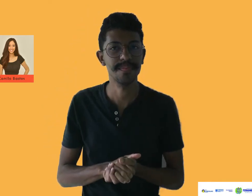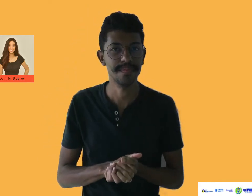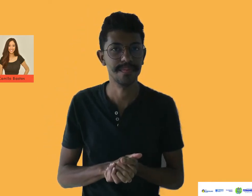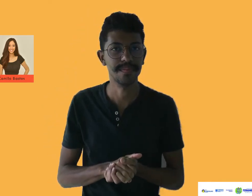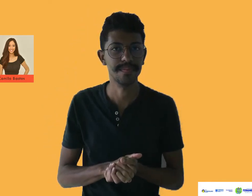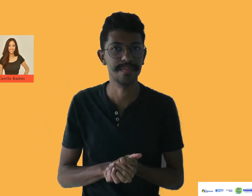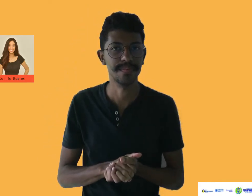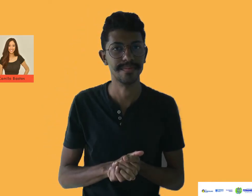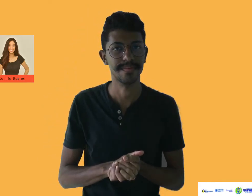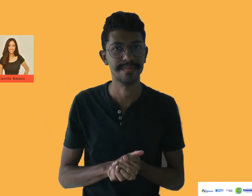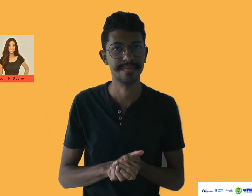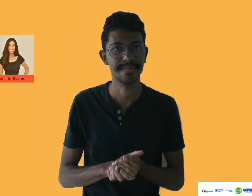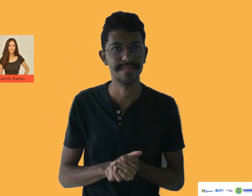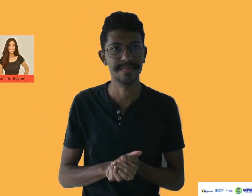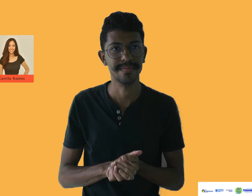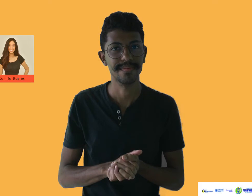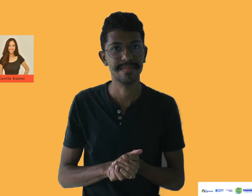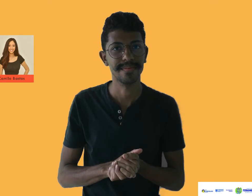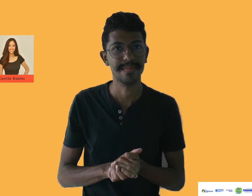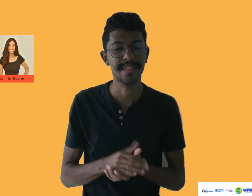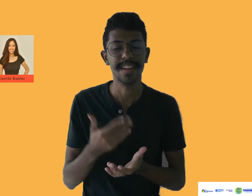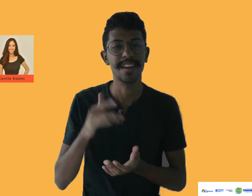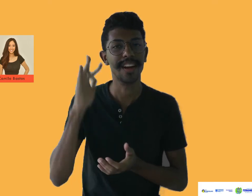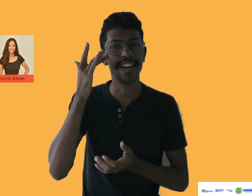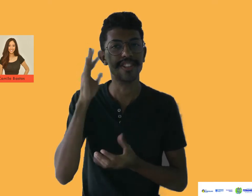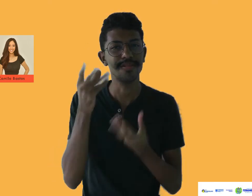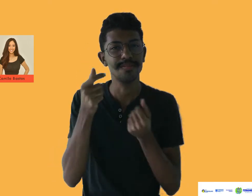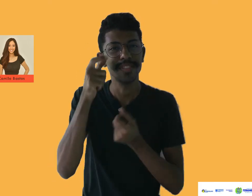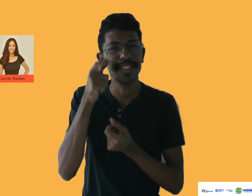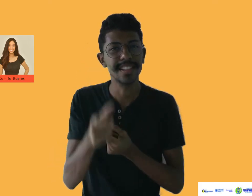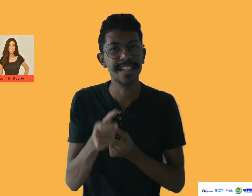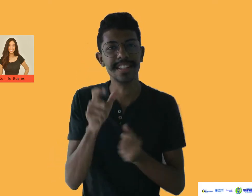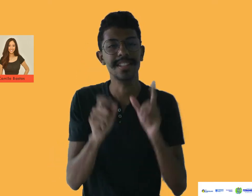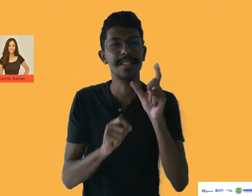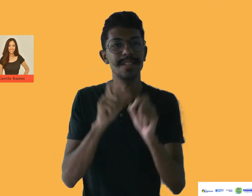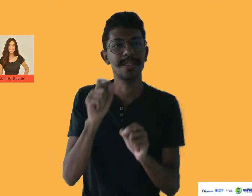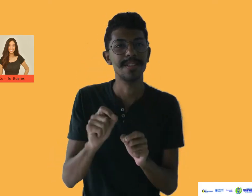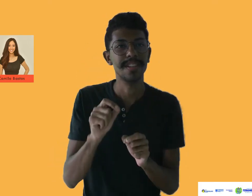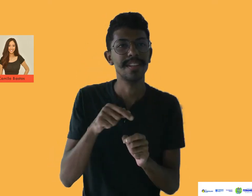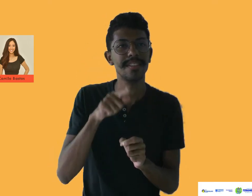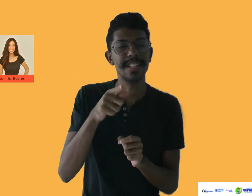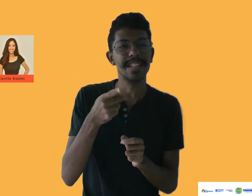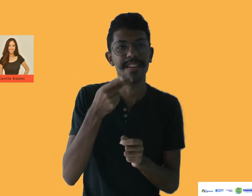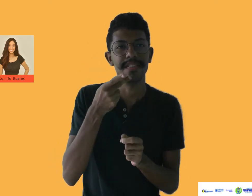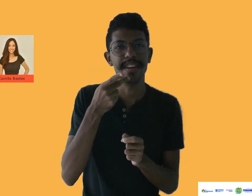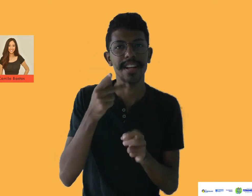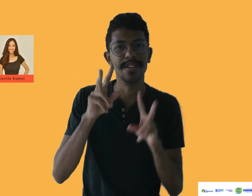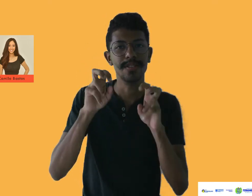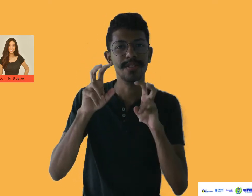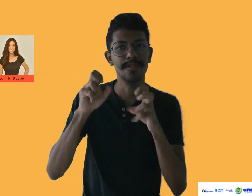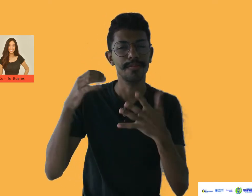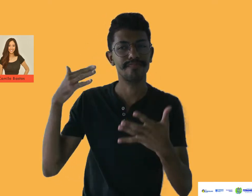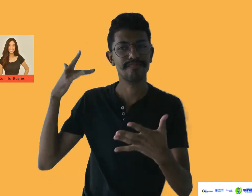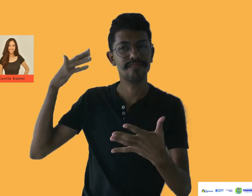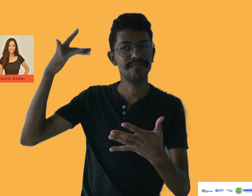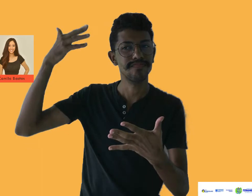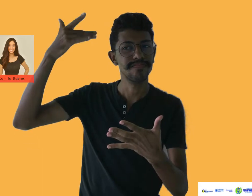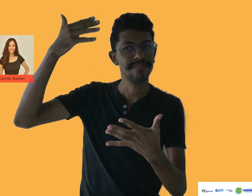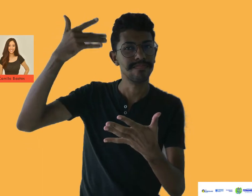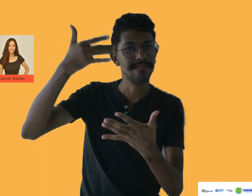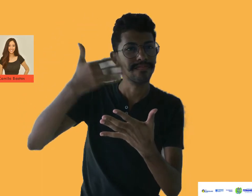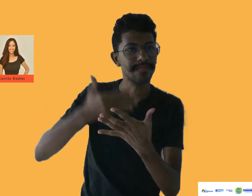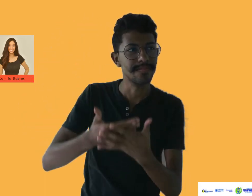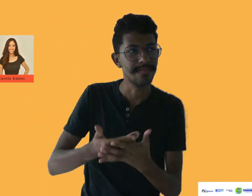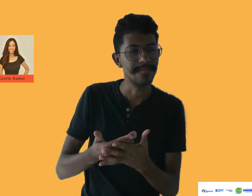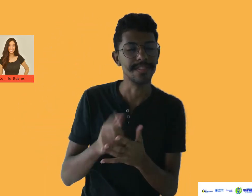Minha tia. Belinha, Belinha, olha aí, Belinha e Três Sementes. Eu achei muito